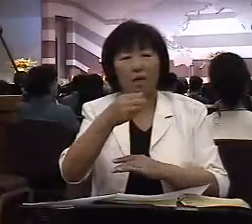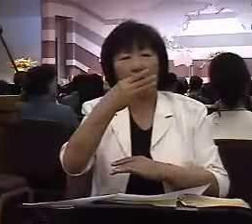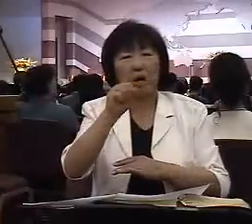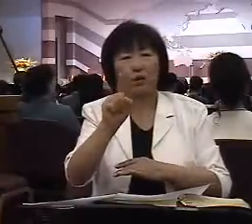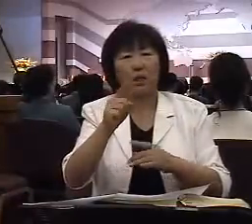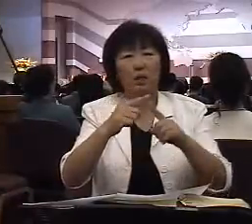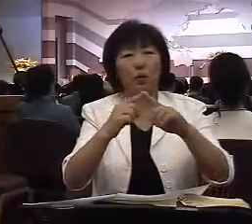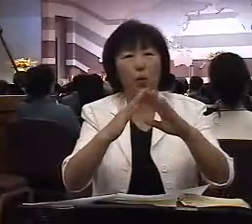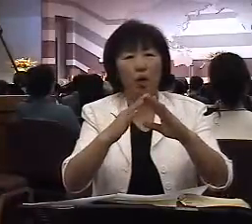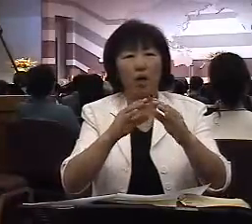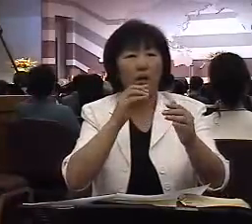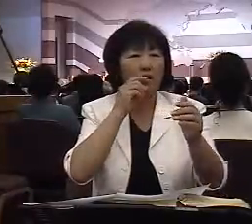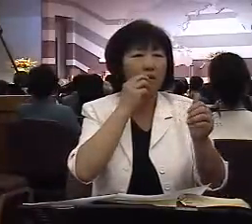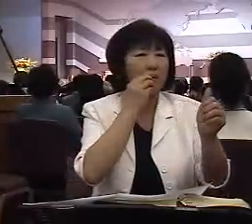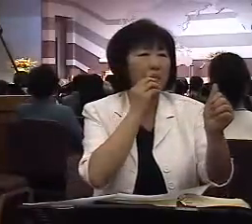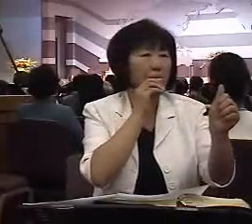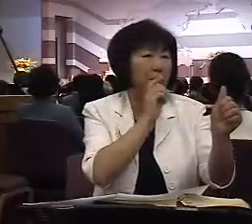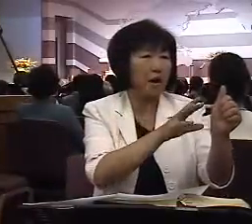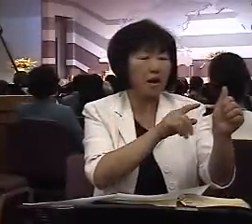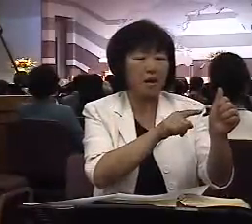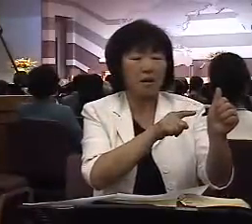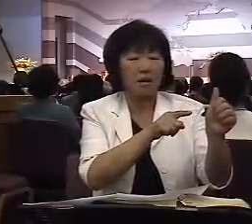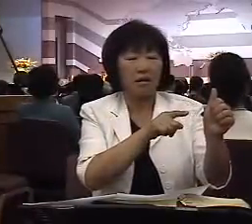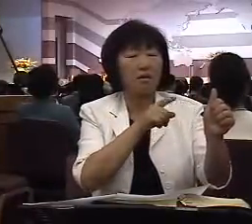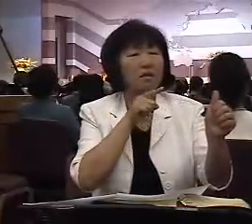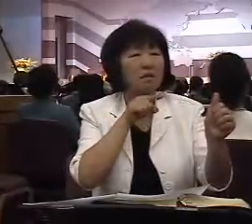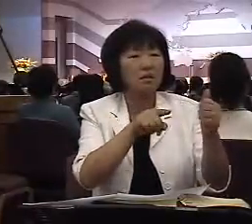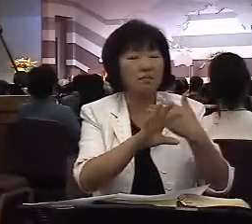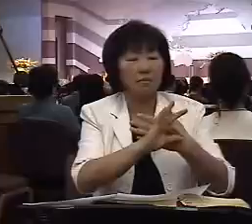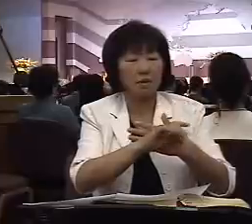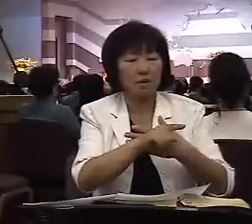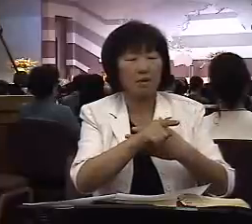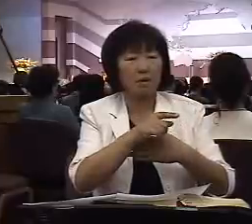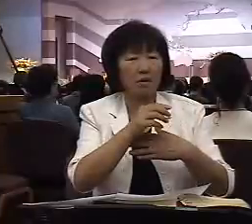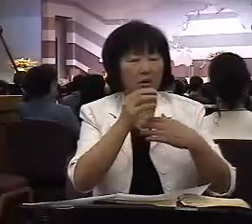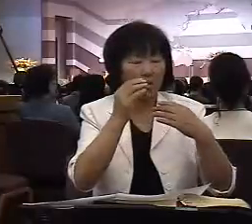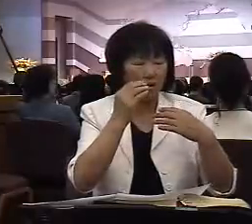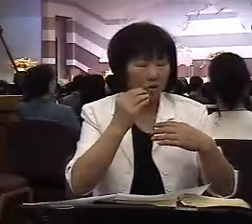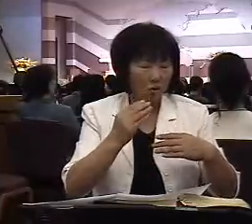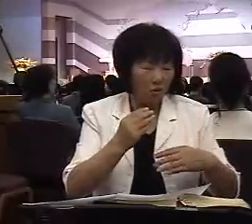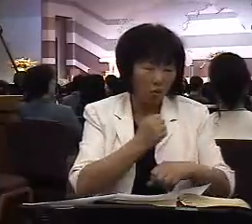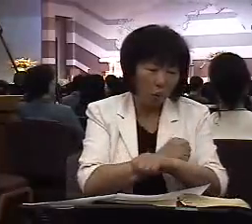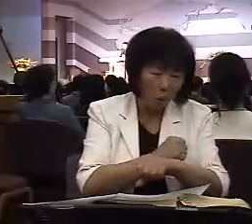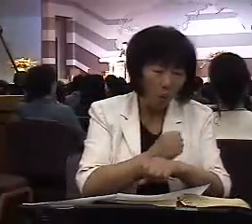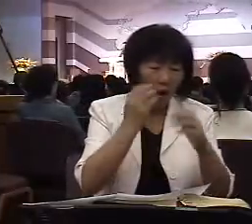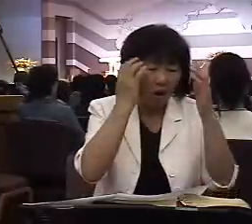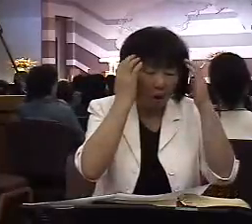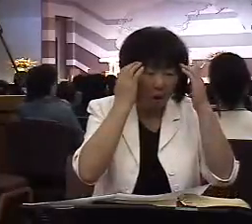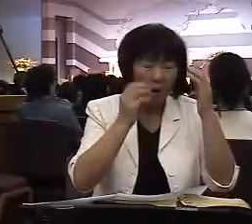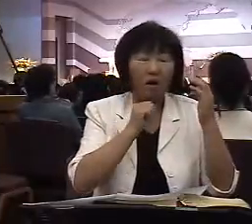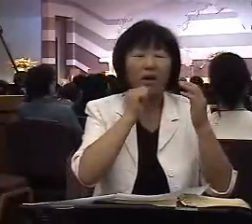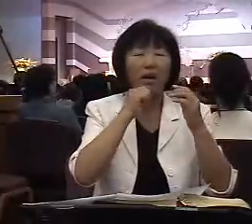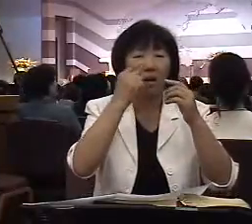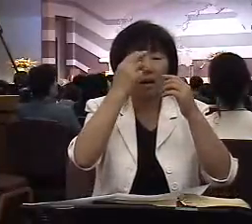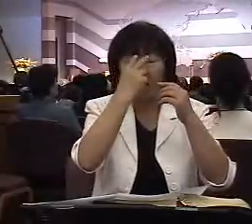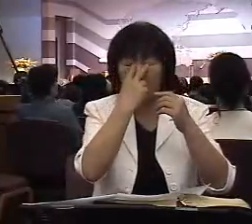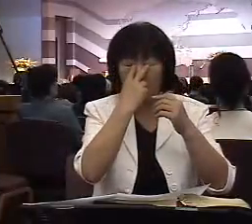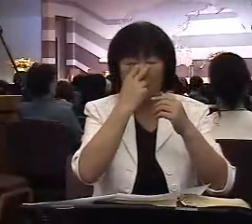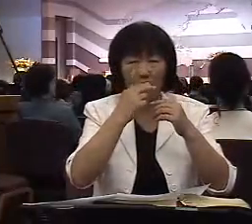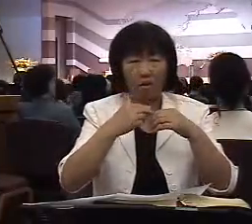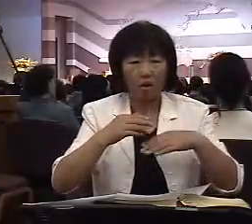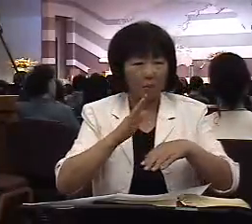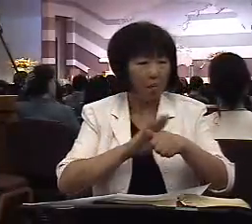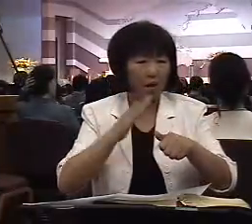라오디게아 교회를 향해서 하시는 말씀이 그렇지만 내 곤고한 것과 가련한 것과 가난한 것과 눈먼 것과